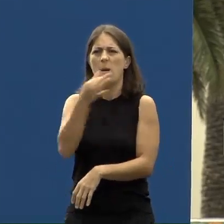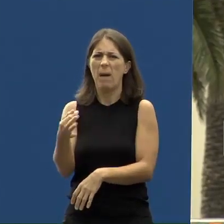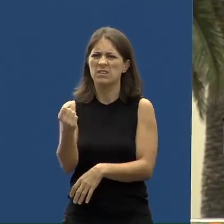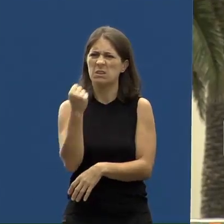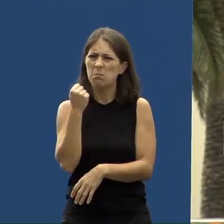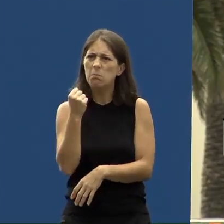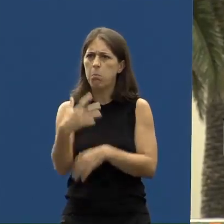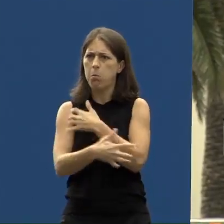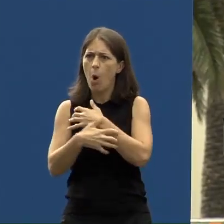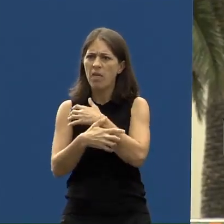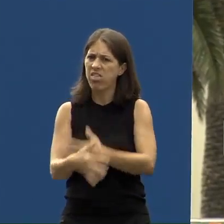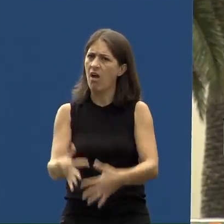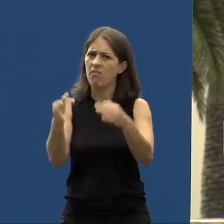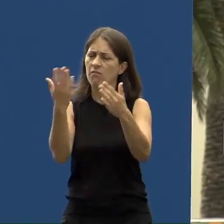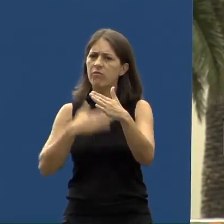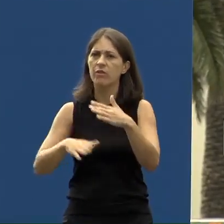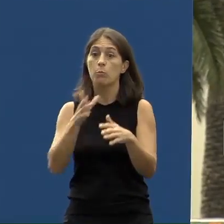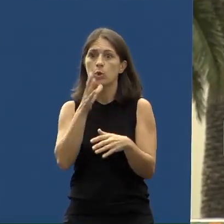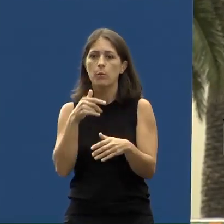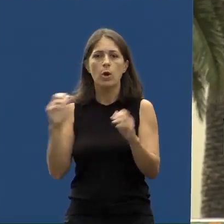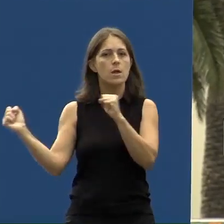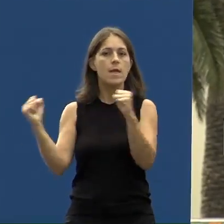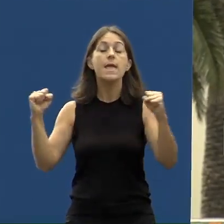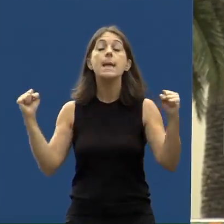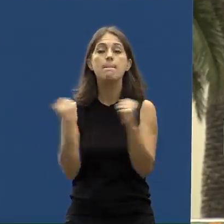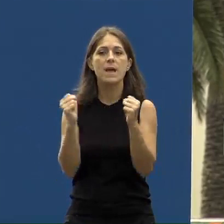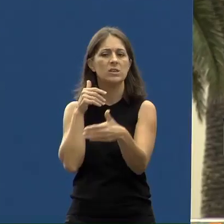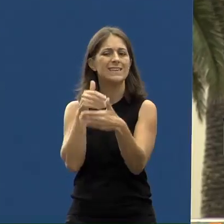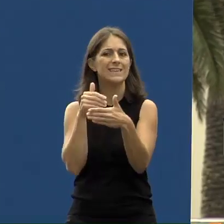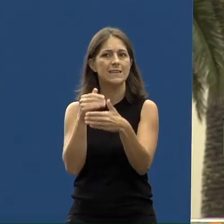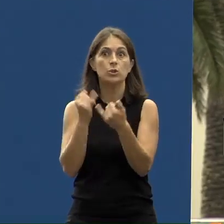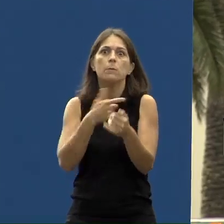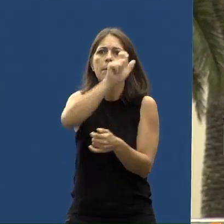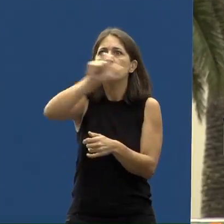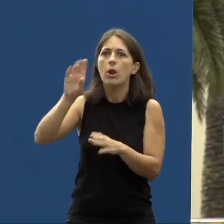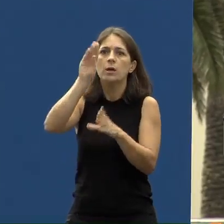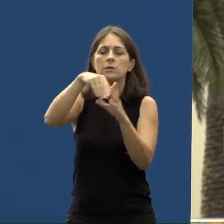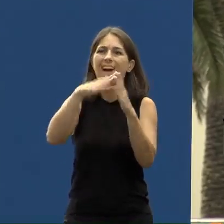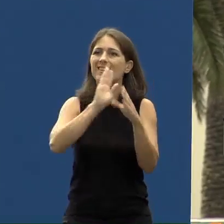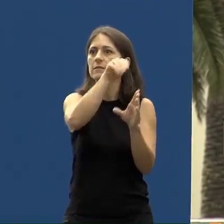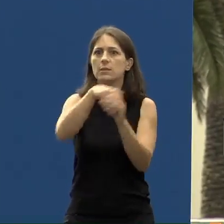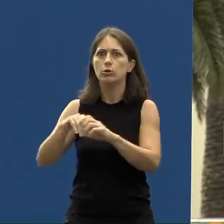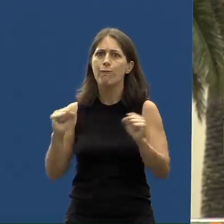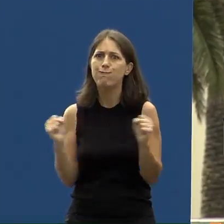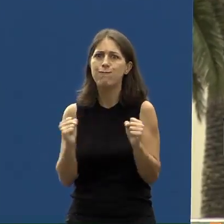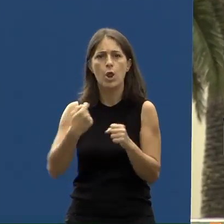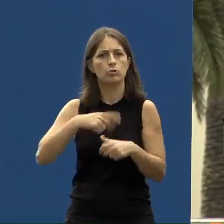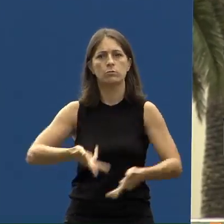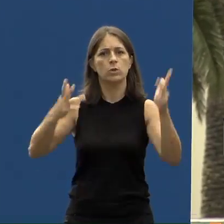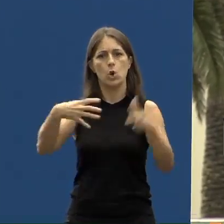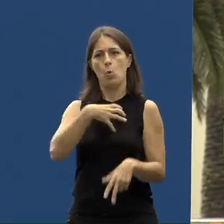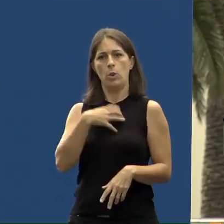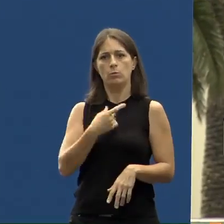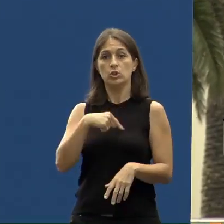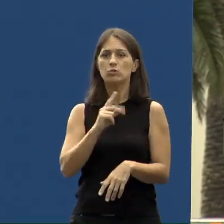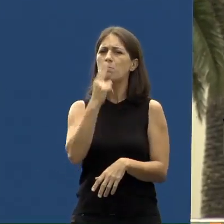cara ao inverno e non podemos permitir que a nosa xente pase frío nas súas casas. Por iso vai ser ese o noso primeiro compromiso ca nosa